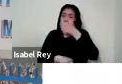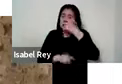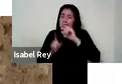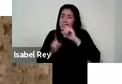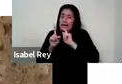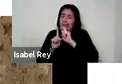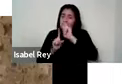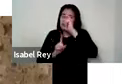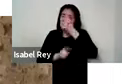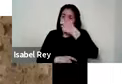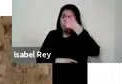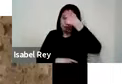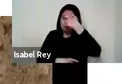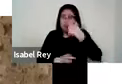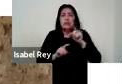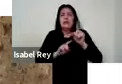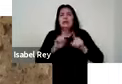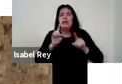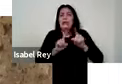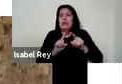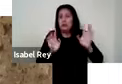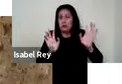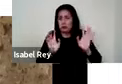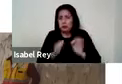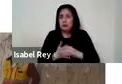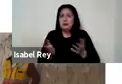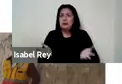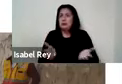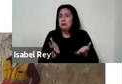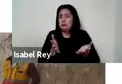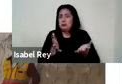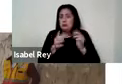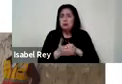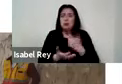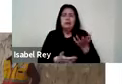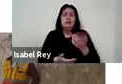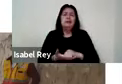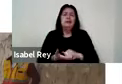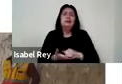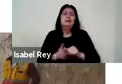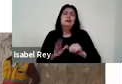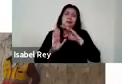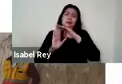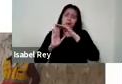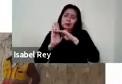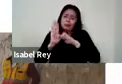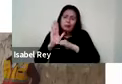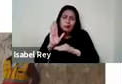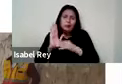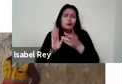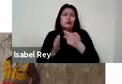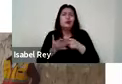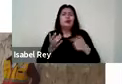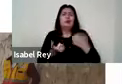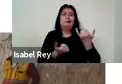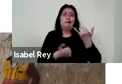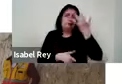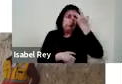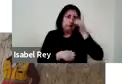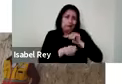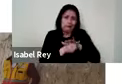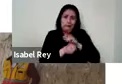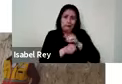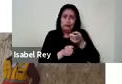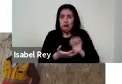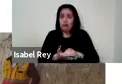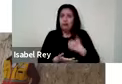temperatura, y tiene algunas funciones que también estimula, da los protocolos de respecto a la pandemia, etcétera. Ha